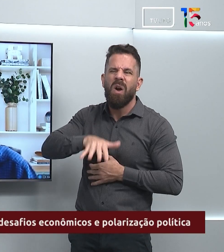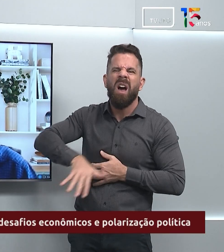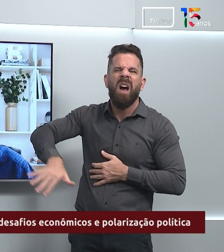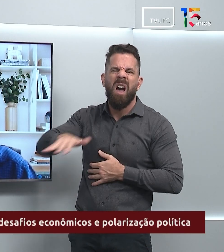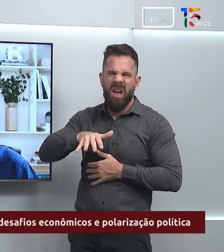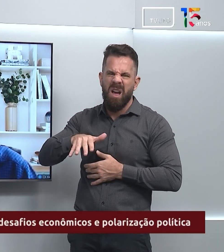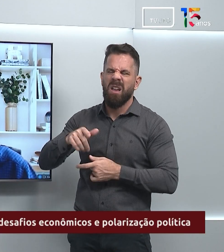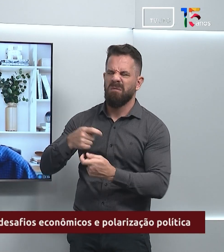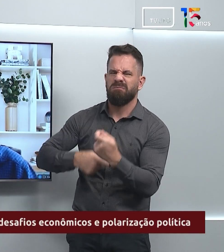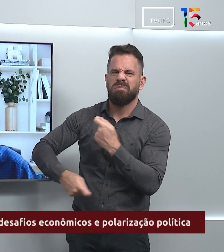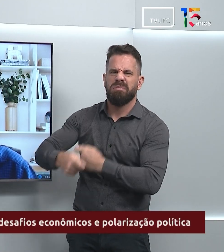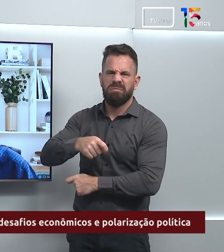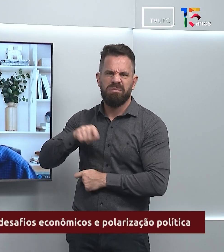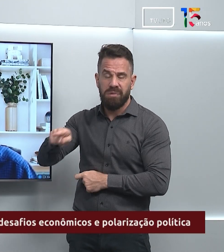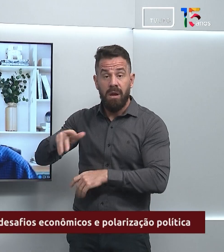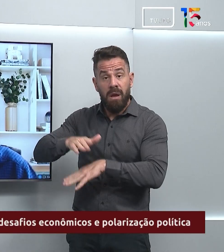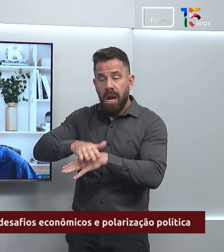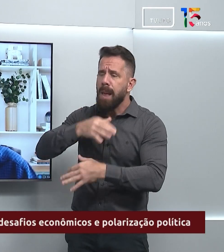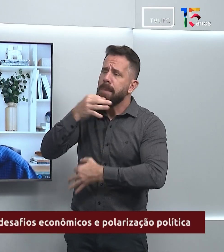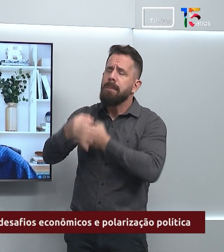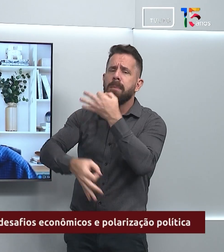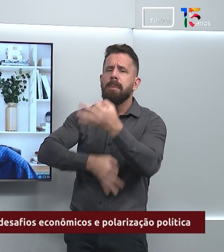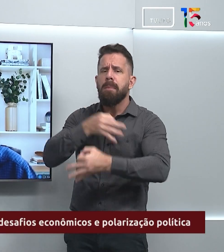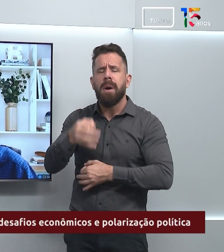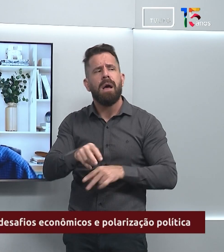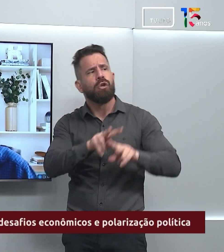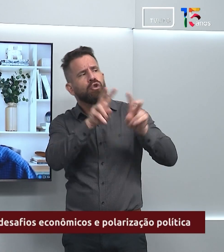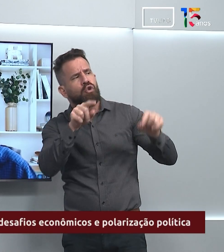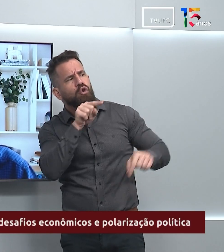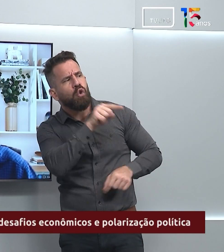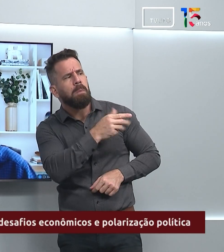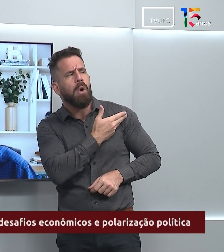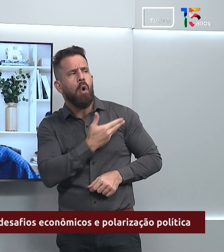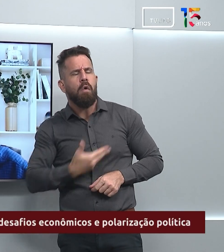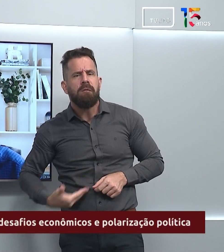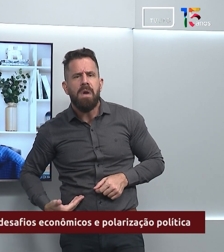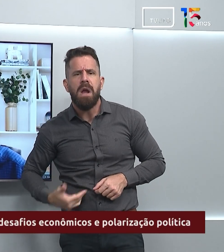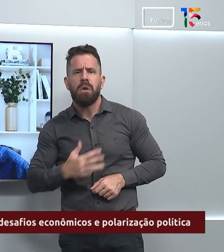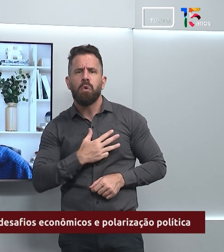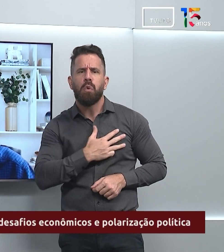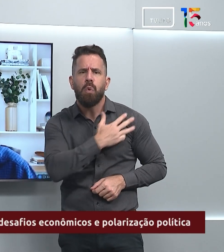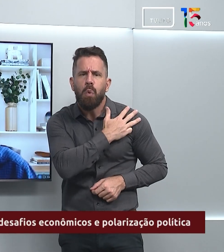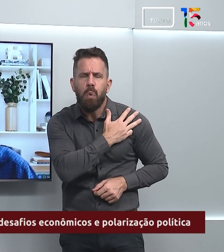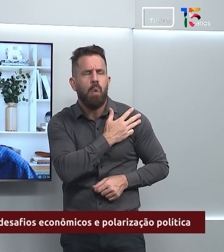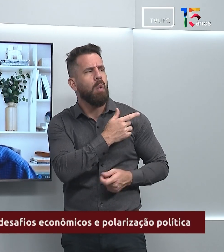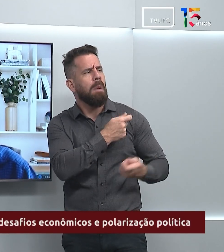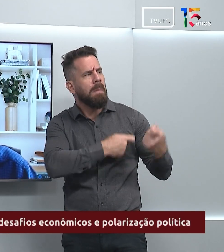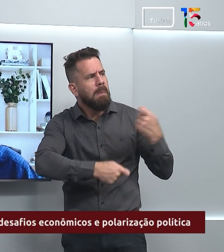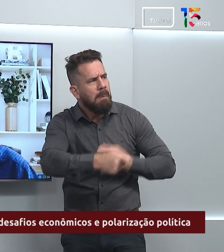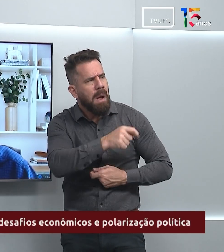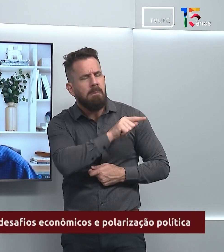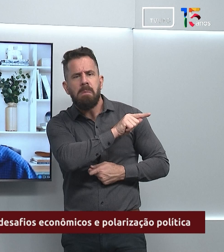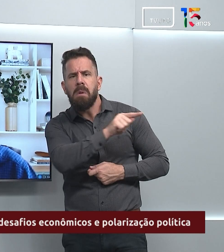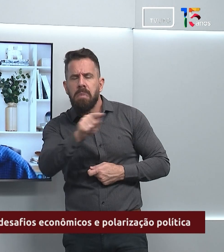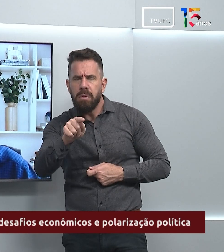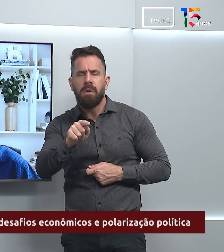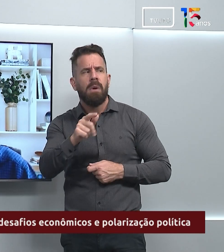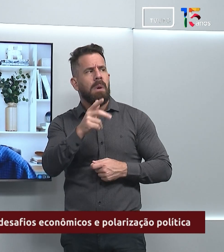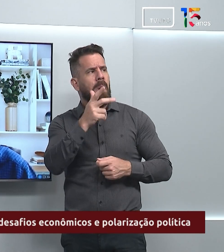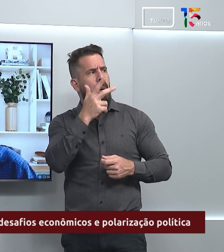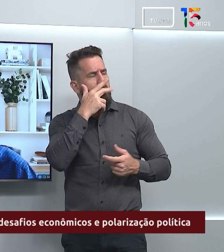tem feito do governo e da economia brasileira nesse último ano, né,